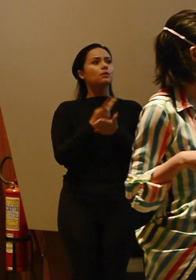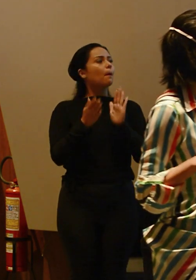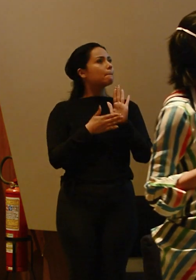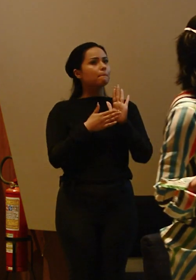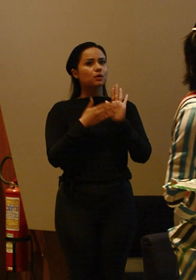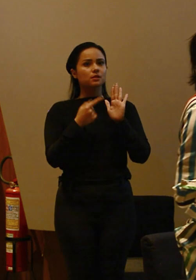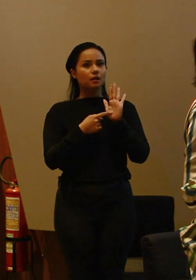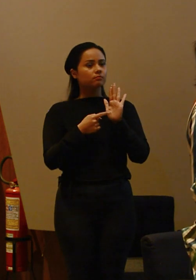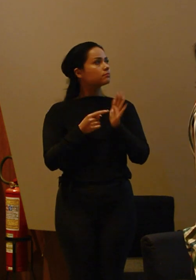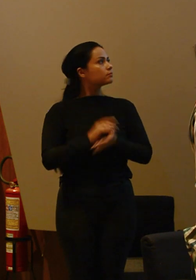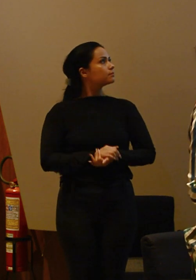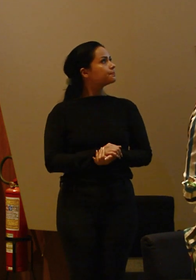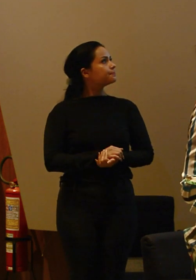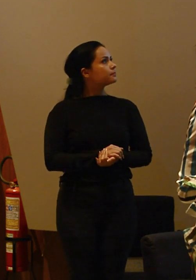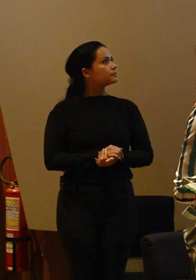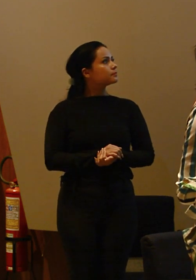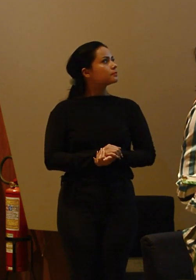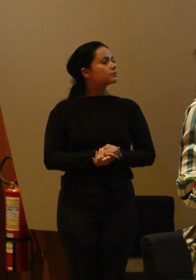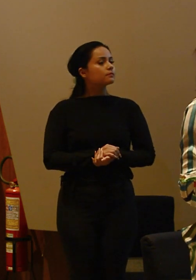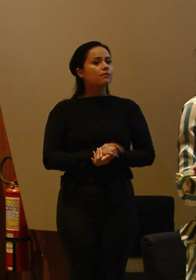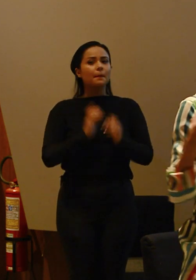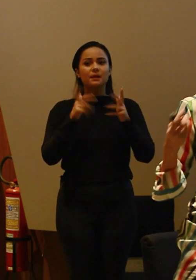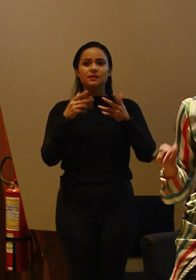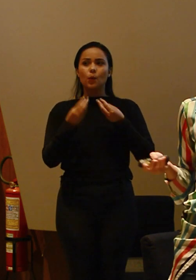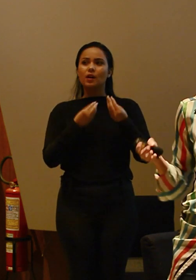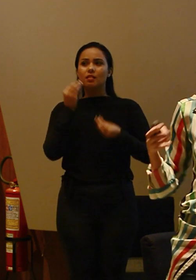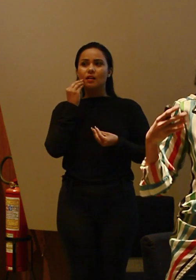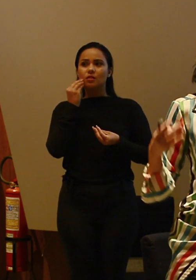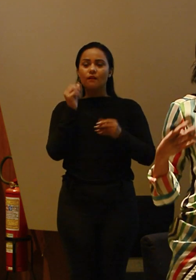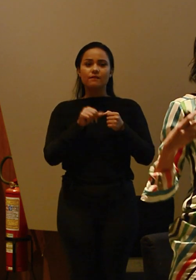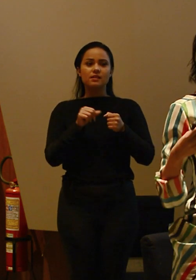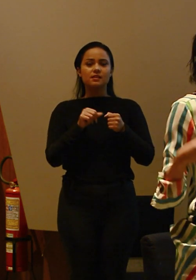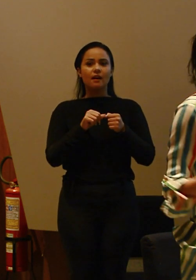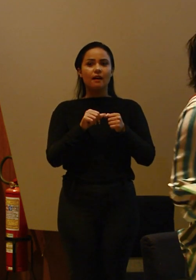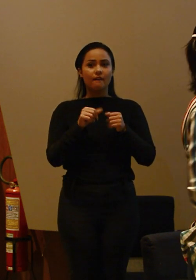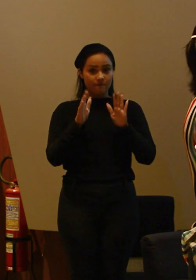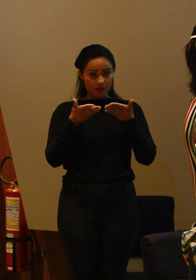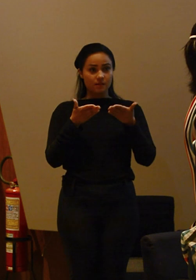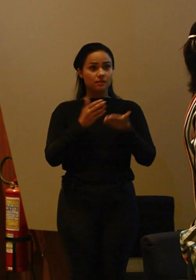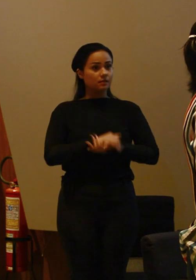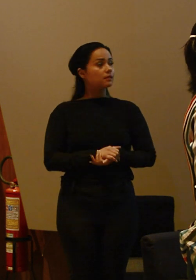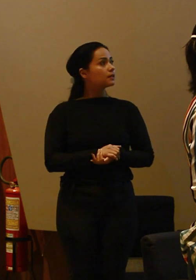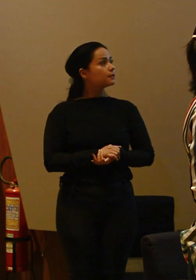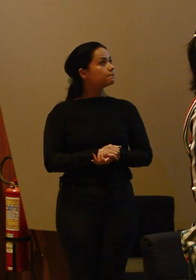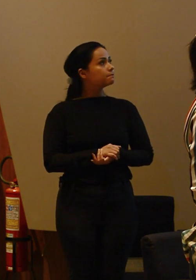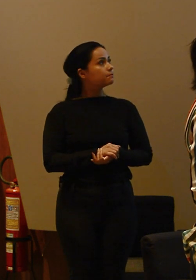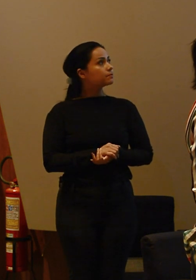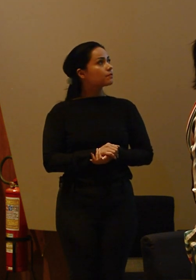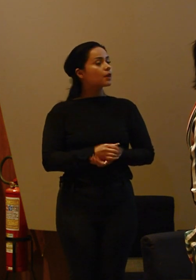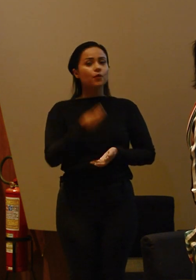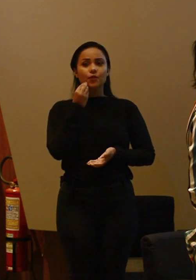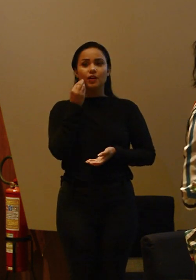mostrei. E aí na minha tese, o que a gente tentou fazer, né? O que a gente está fazendo? A gente fez